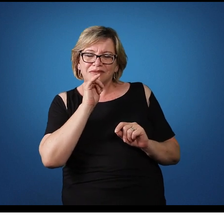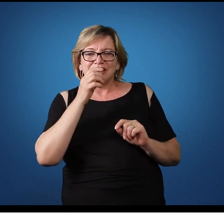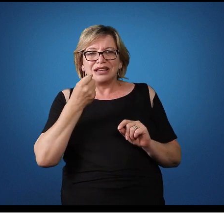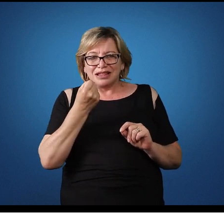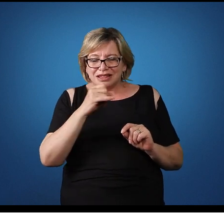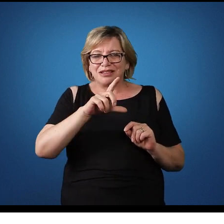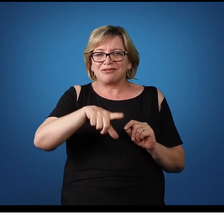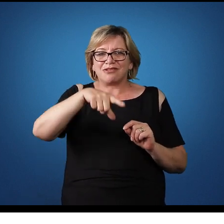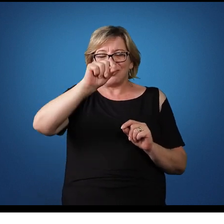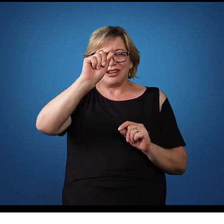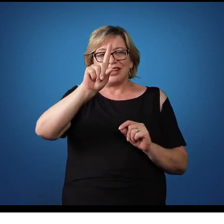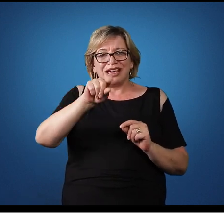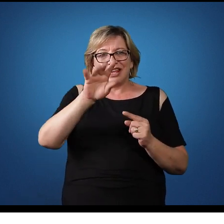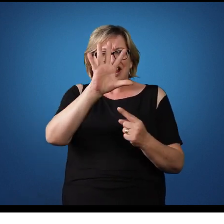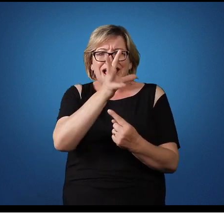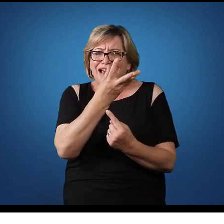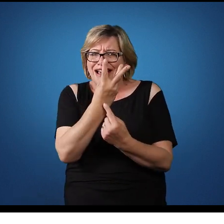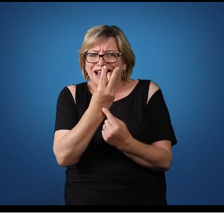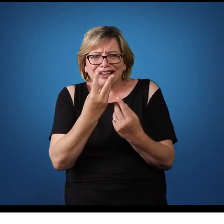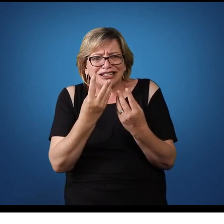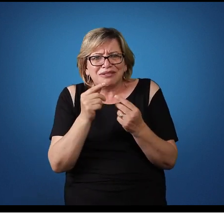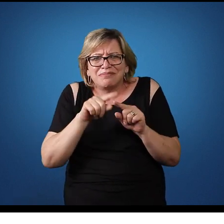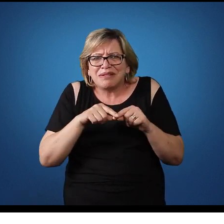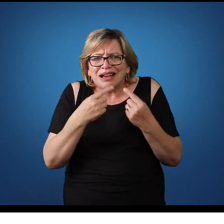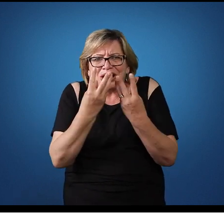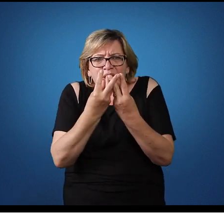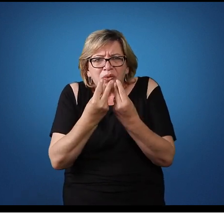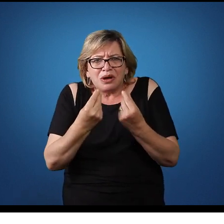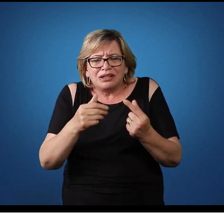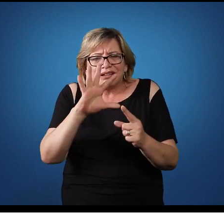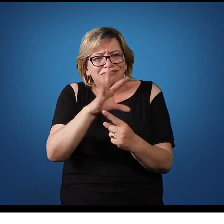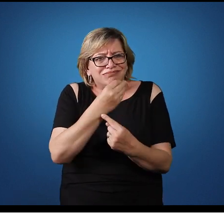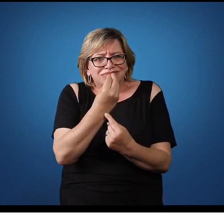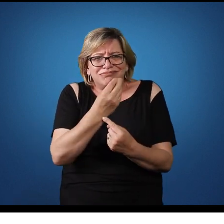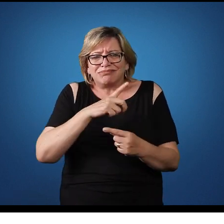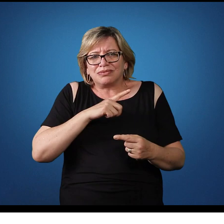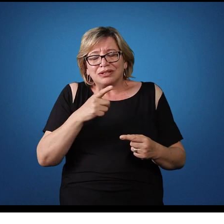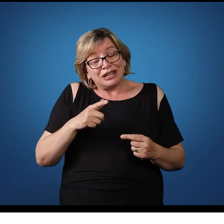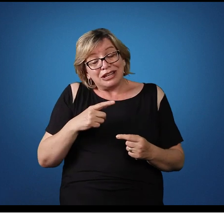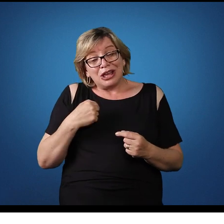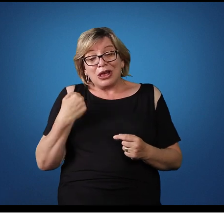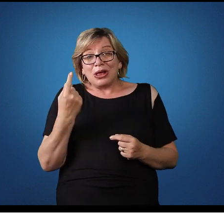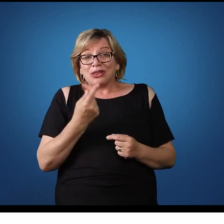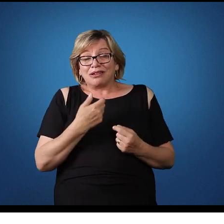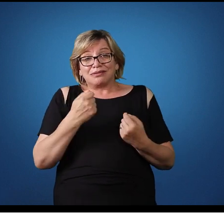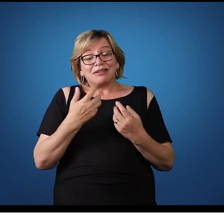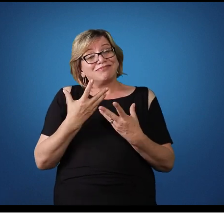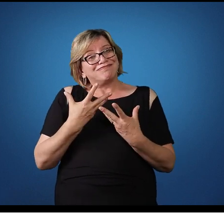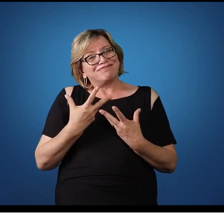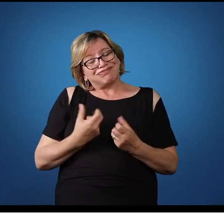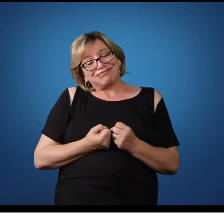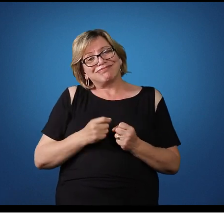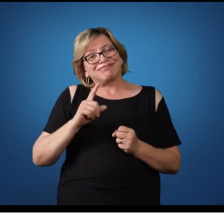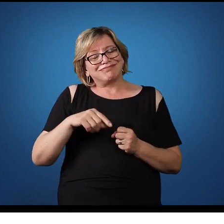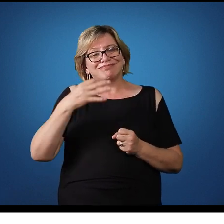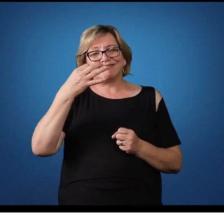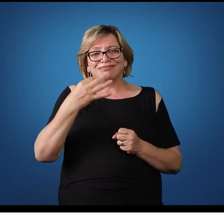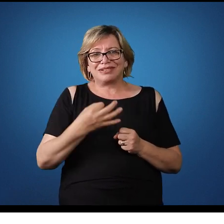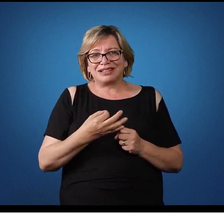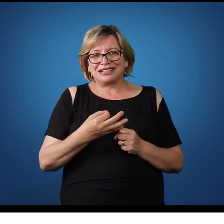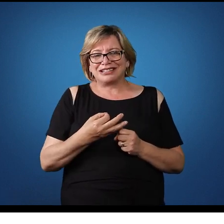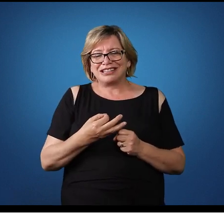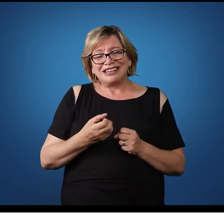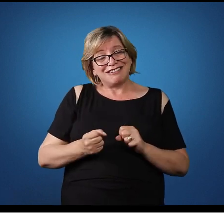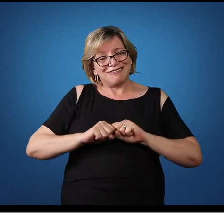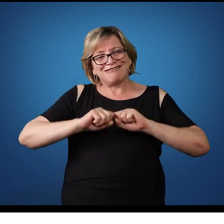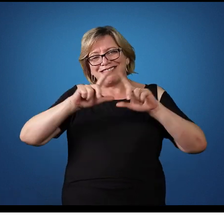coisa que obviamente não tem qualidades artísticas, nós teríamos que aceitar que isso é correto. E, obviamente, nós não ficaríamos